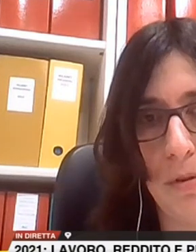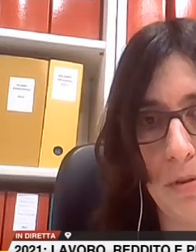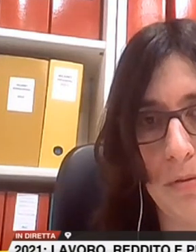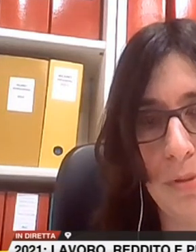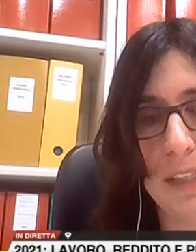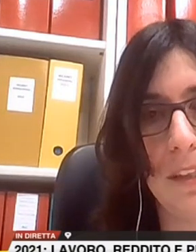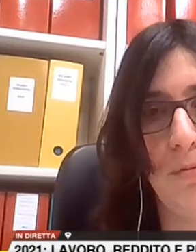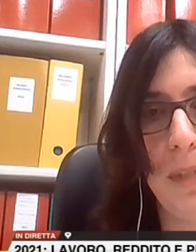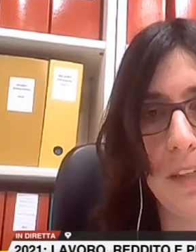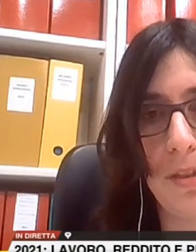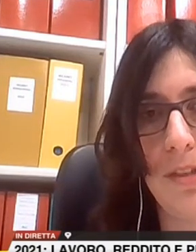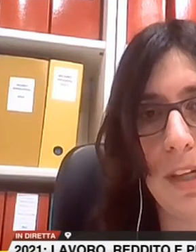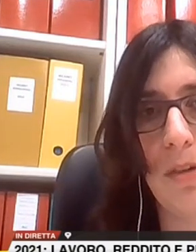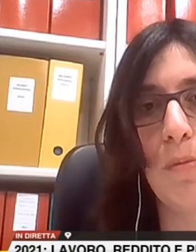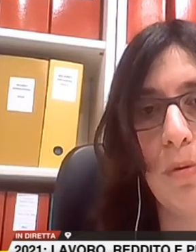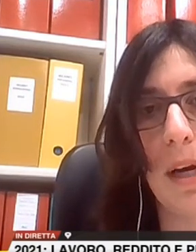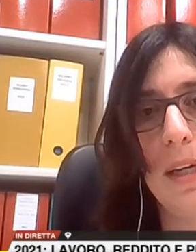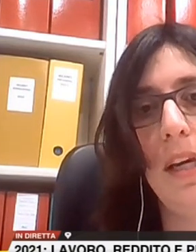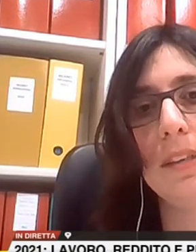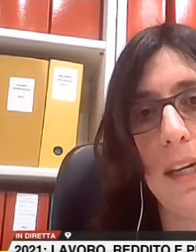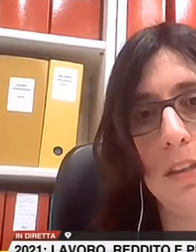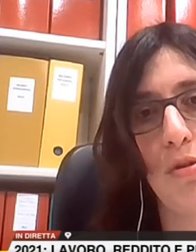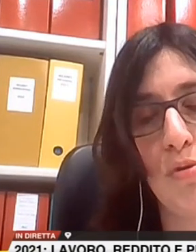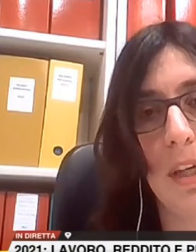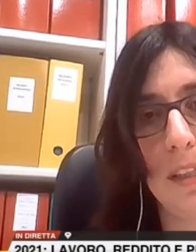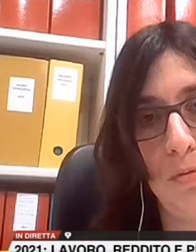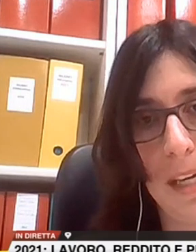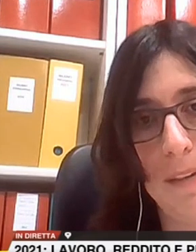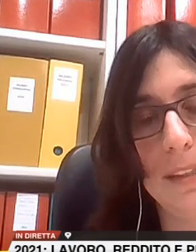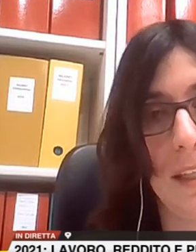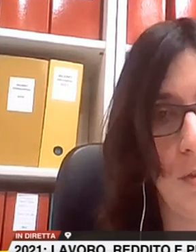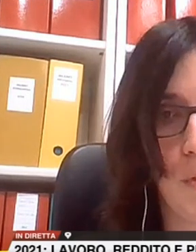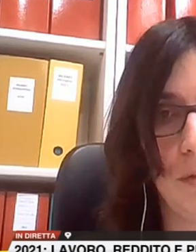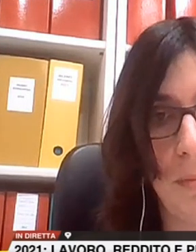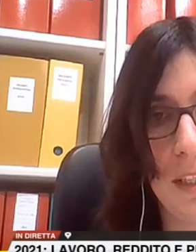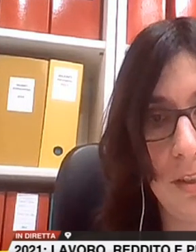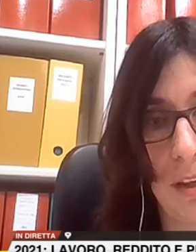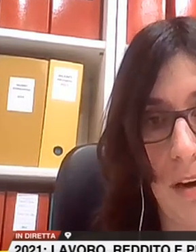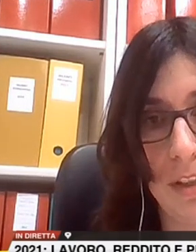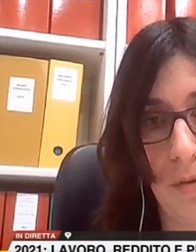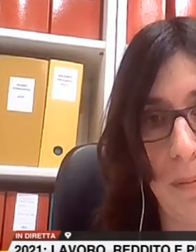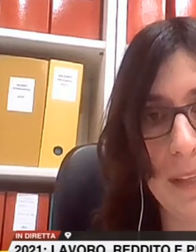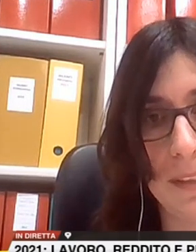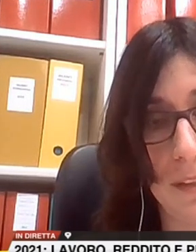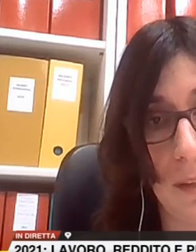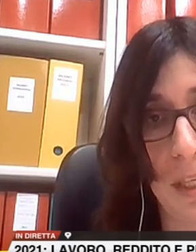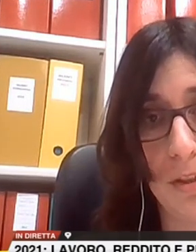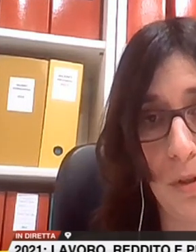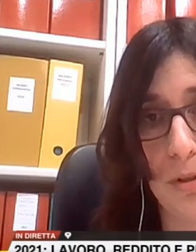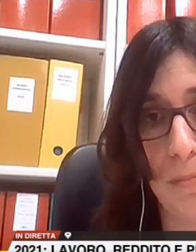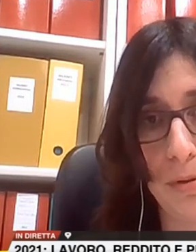Veneto Lavoro sui dati del 2000 ci dice che comunque tra la chiusura del 2020 e la chiusura del 2019 c'è una perdita